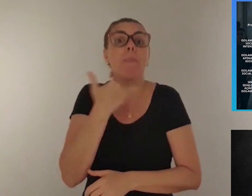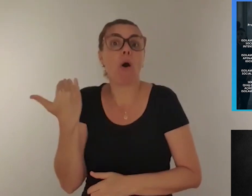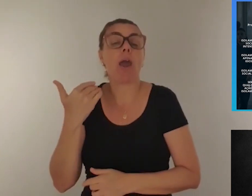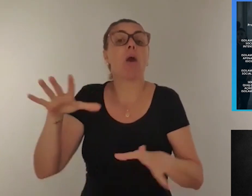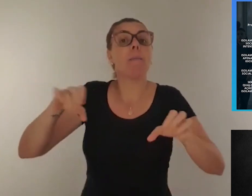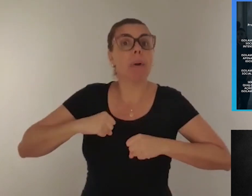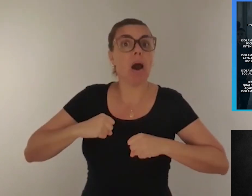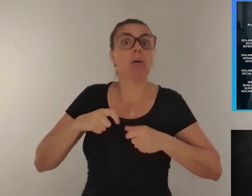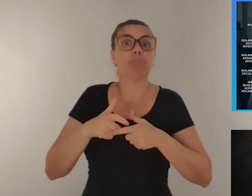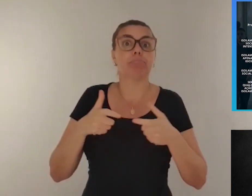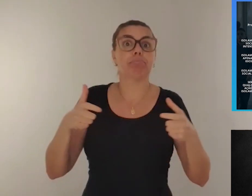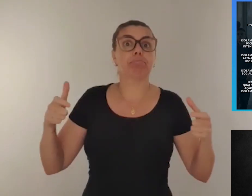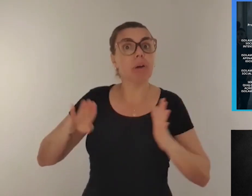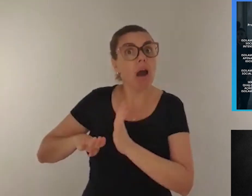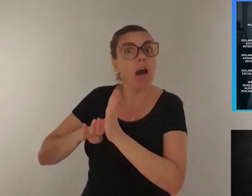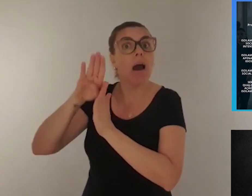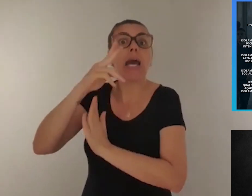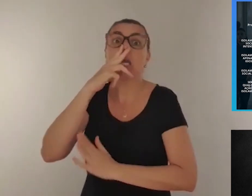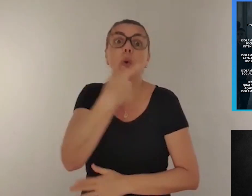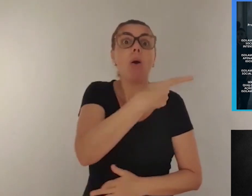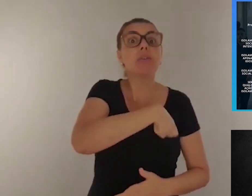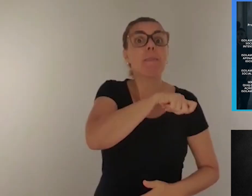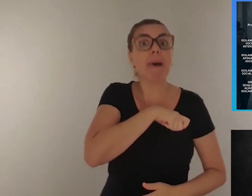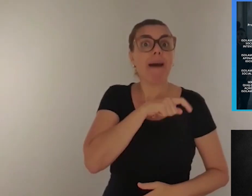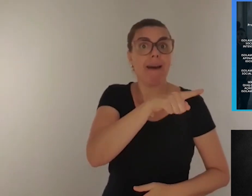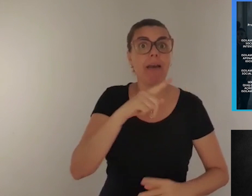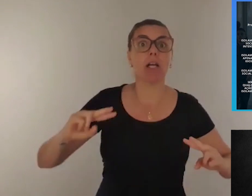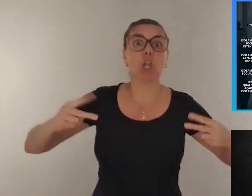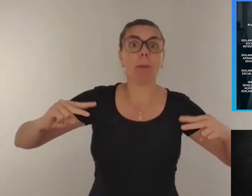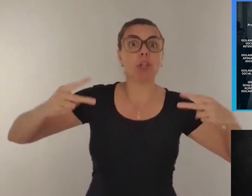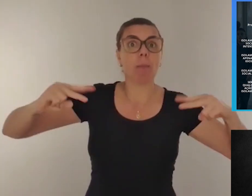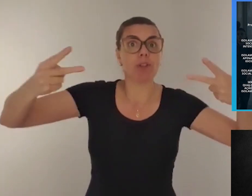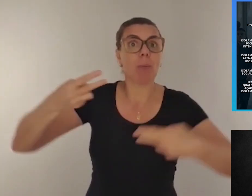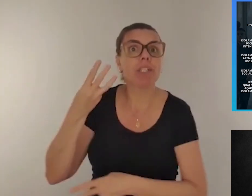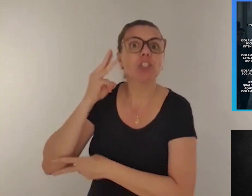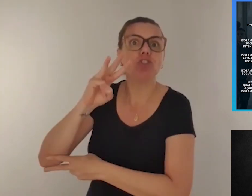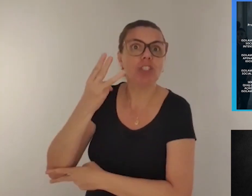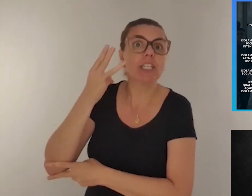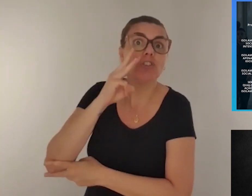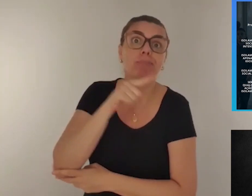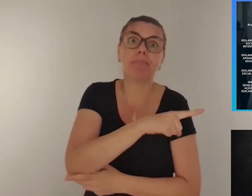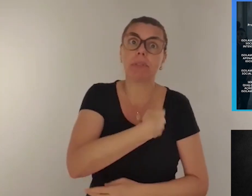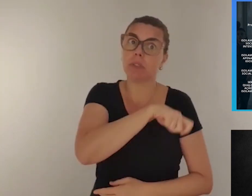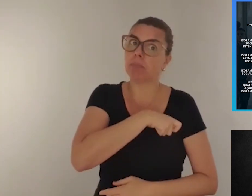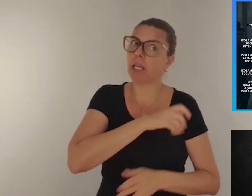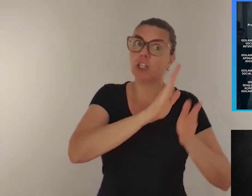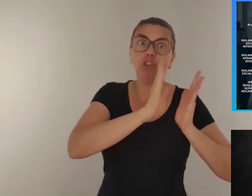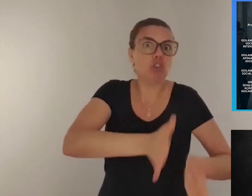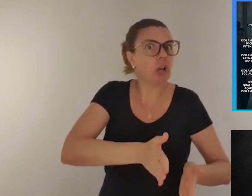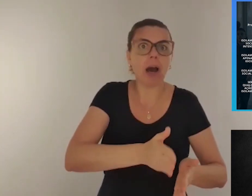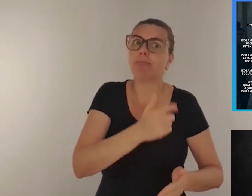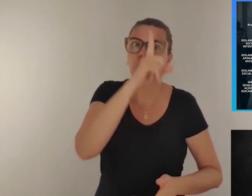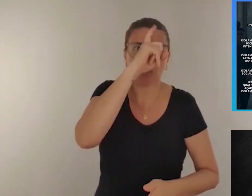nossos números de casos e de mortes estão crescendo num ritmo parecido com os números da Espanha no começo do surto deles, dobrando a cada 3 dias mais ou